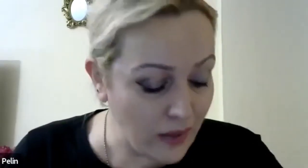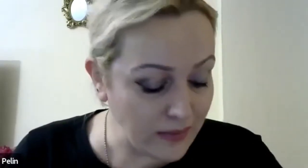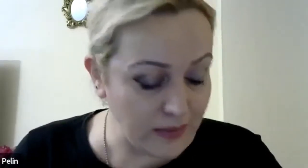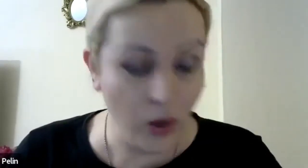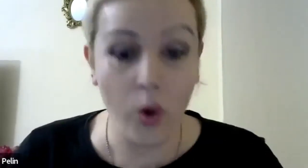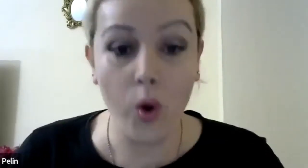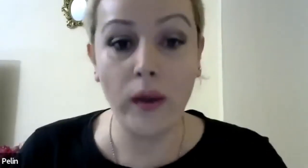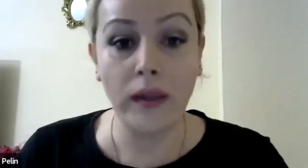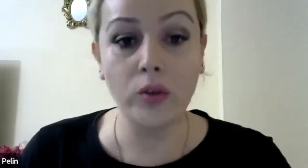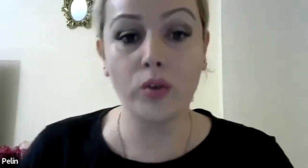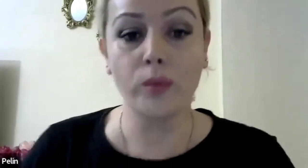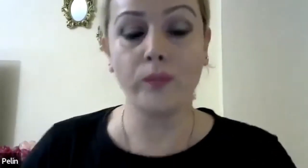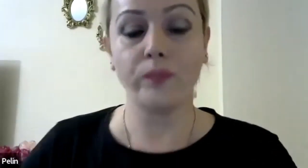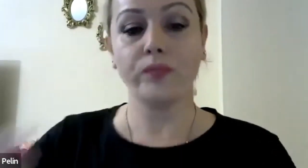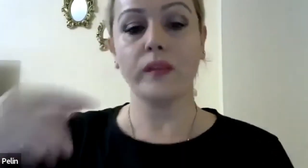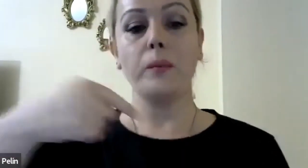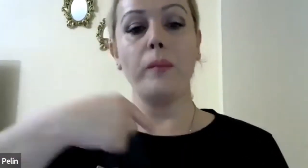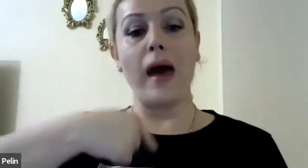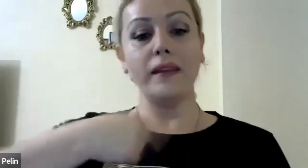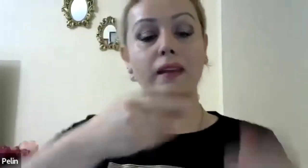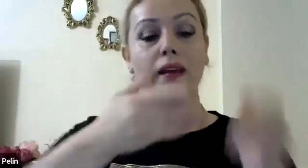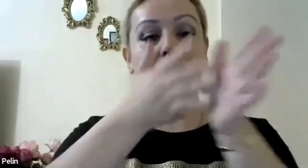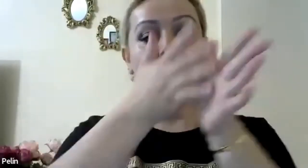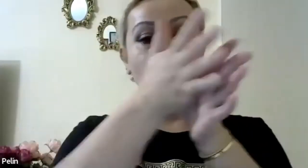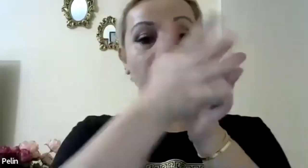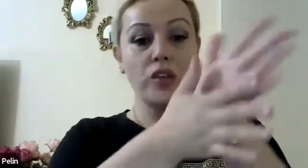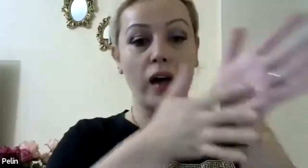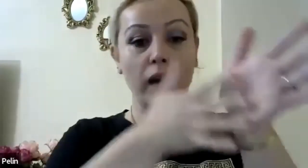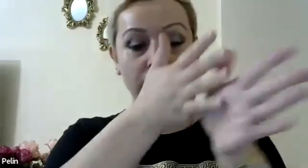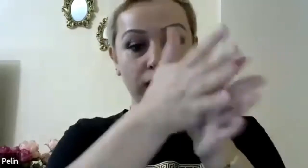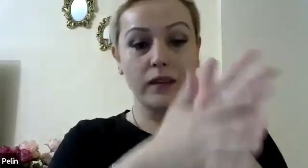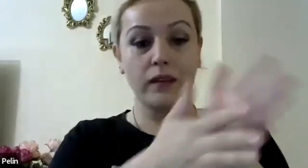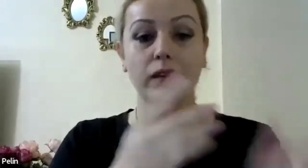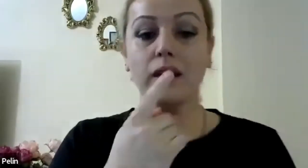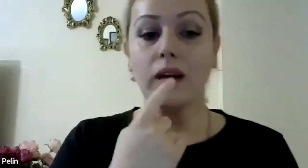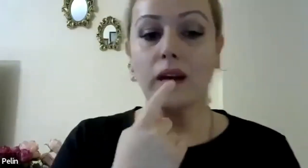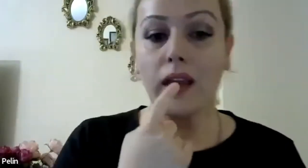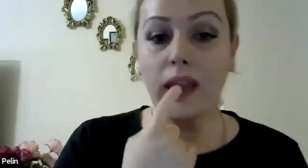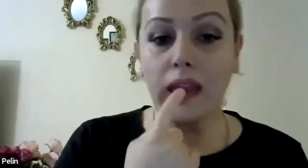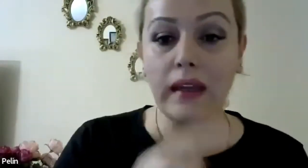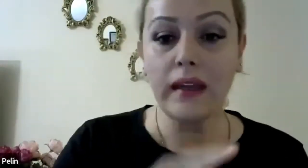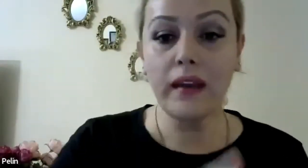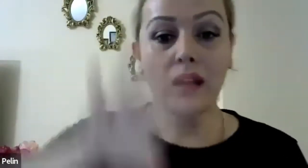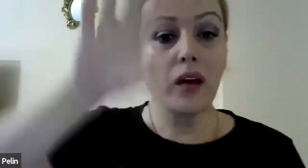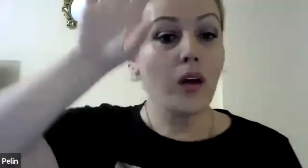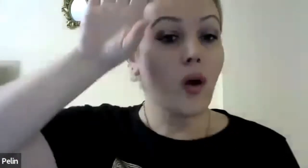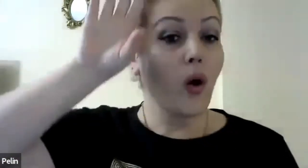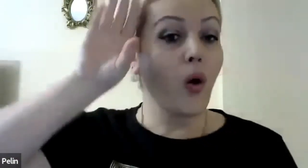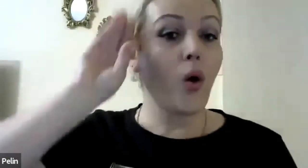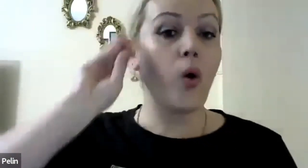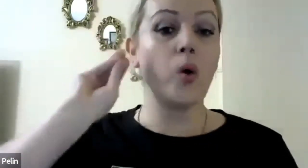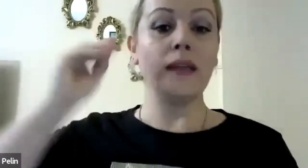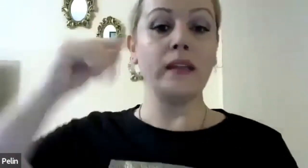İşaret dili öğreniyorum. Ben işaret dili